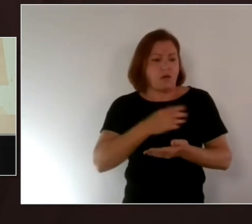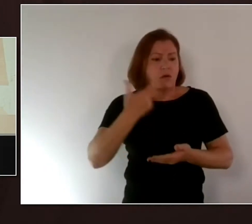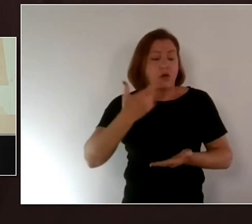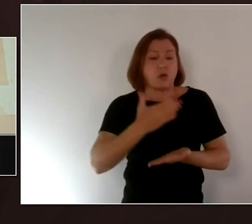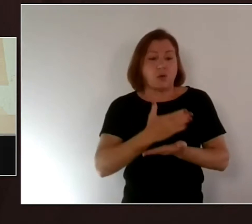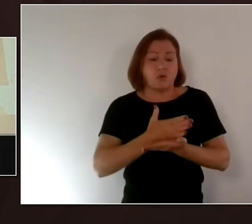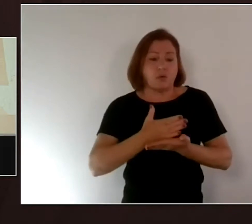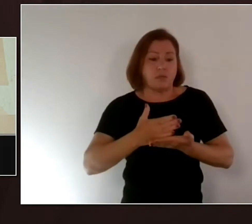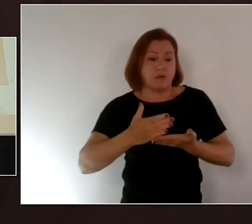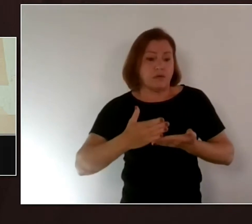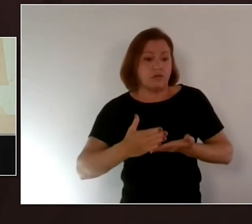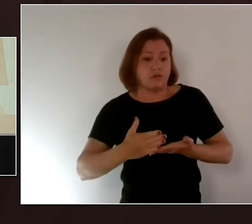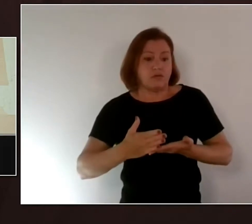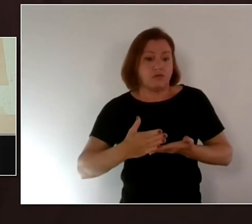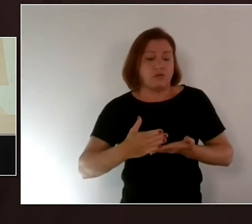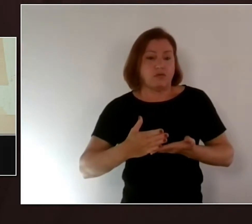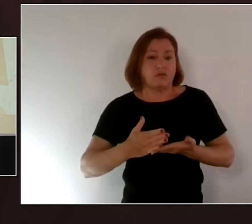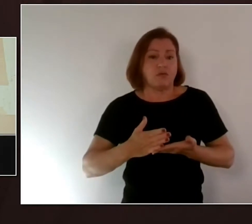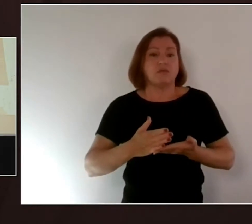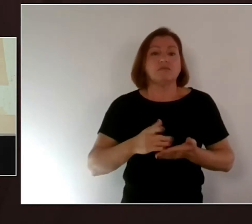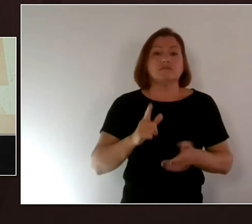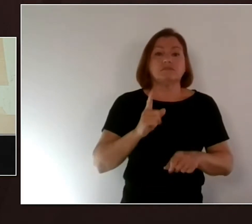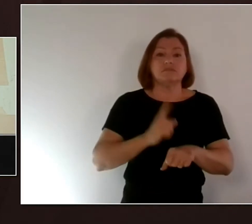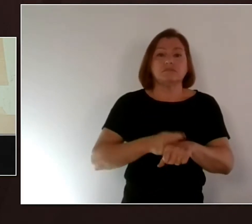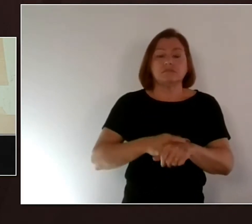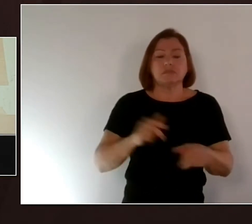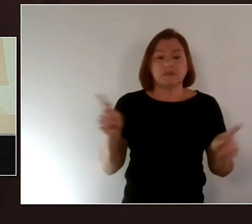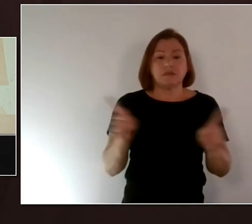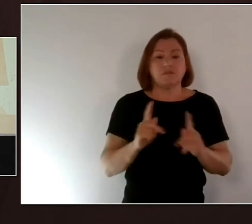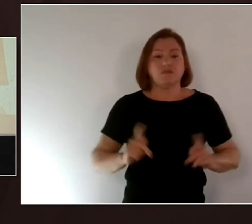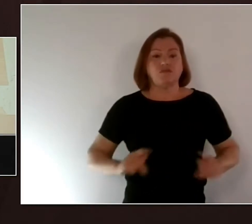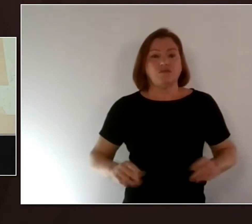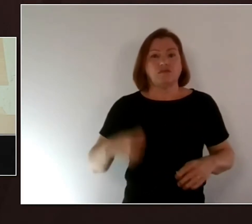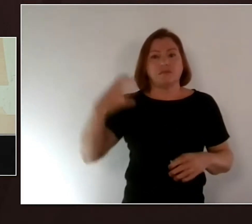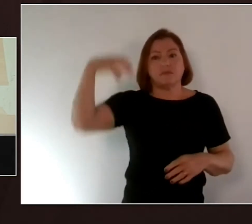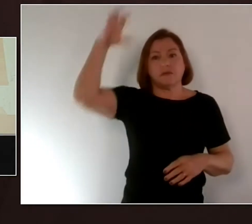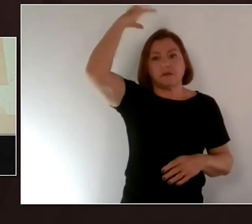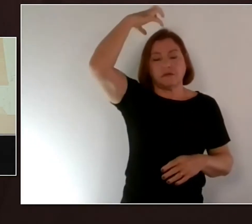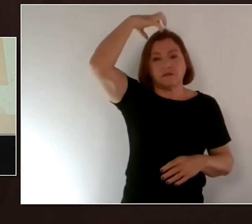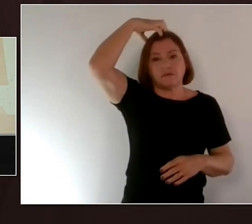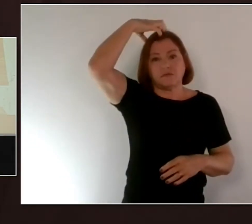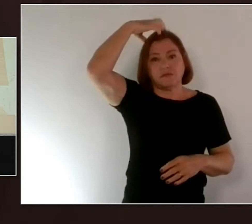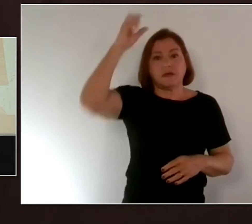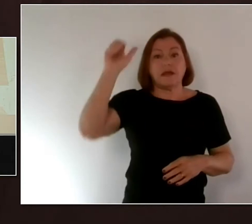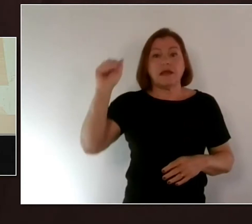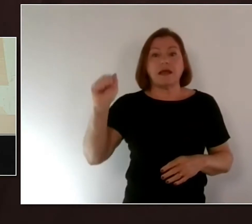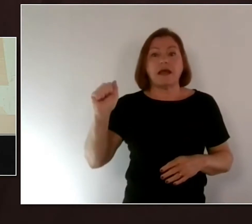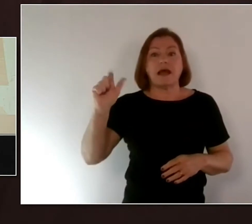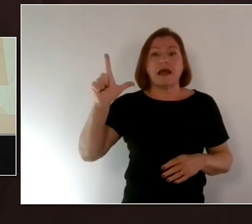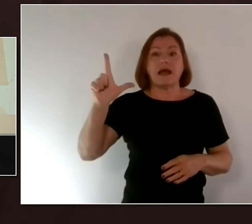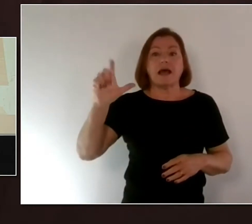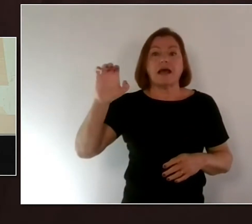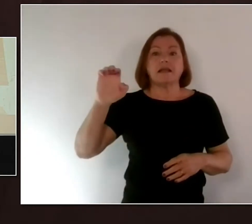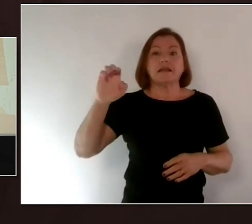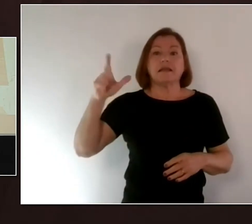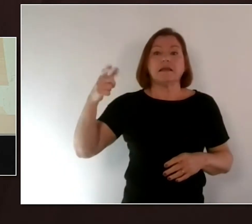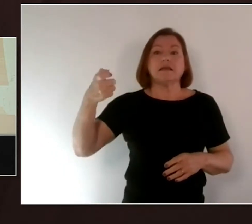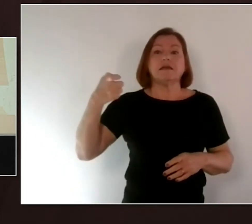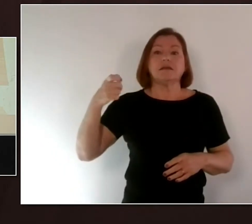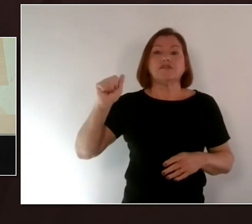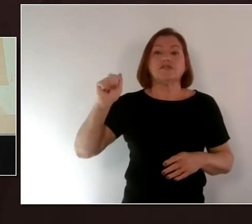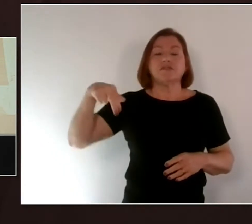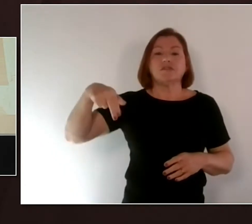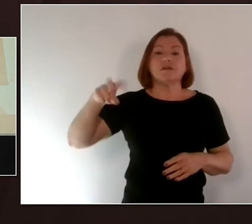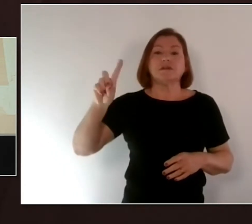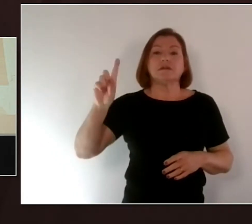foi tempo de paz, edifícios públicos foram construídos para abrigar as